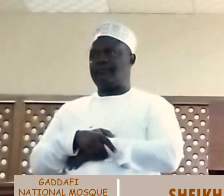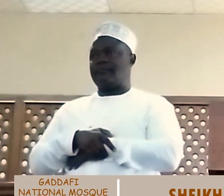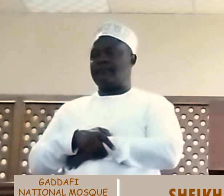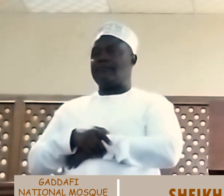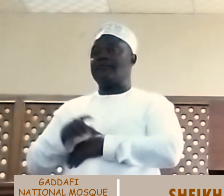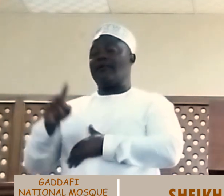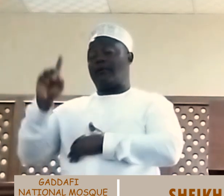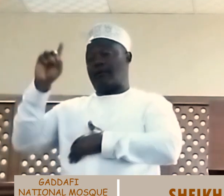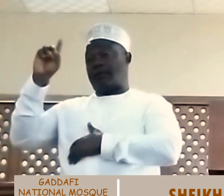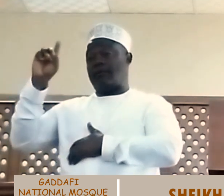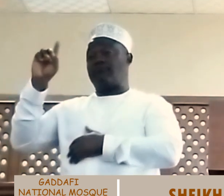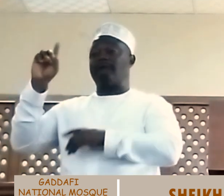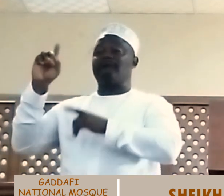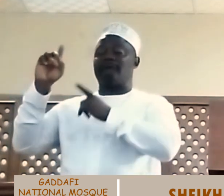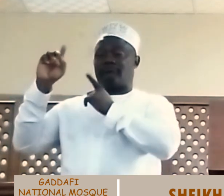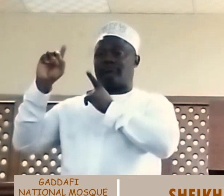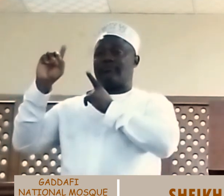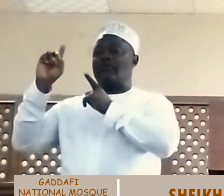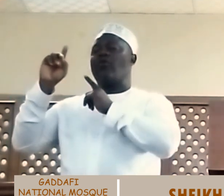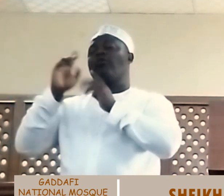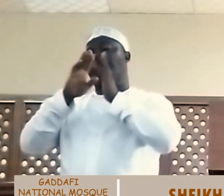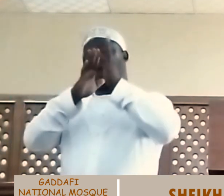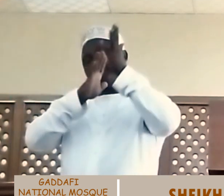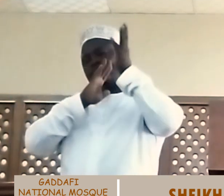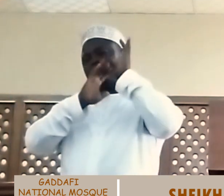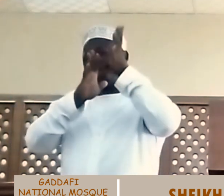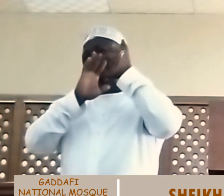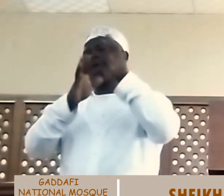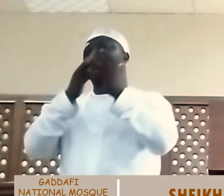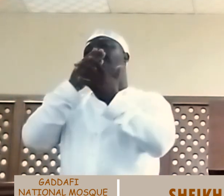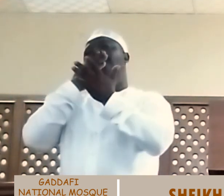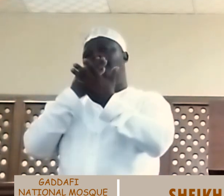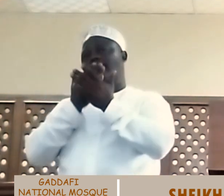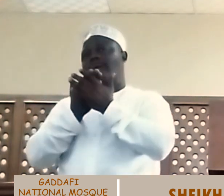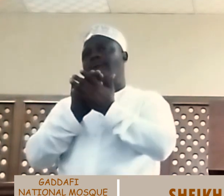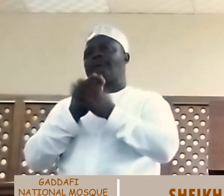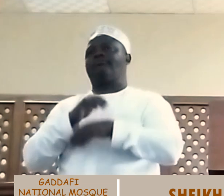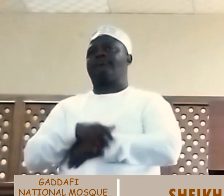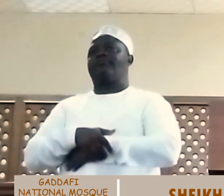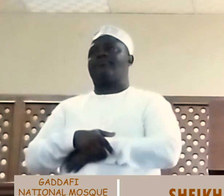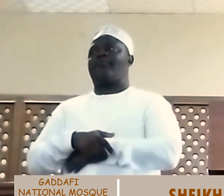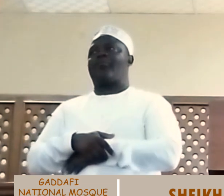جل جلاله نما تندو أمرونجي